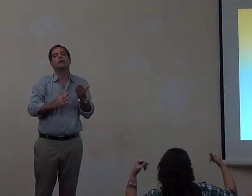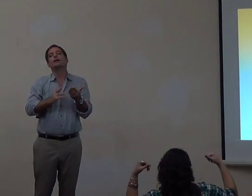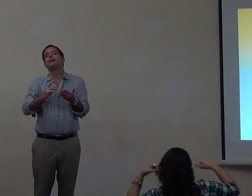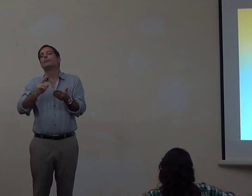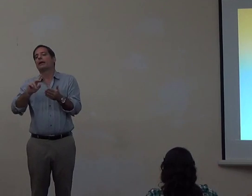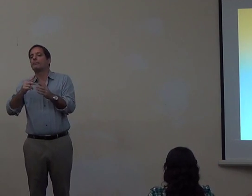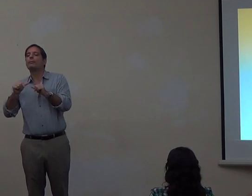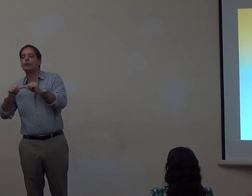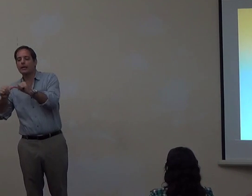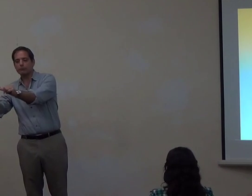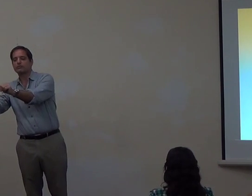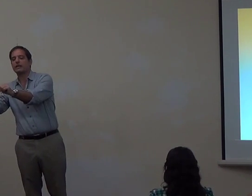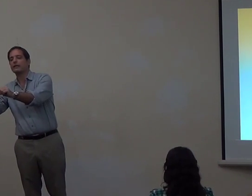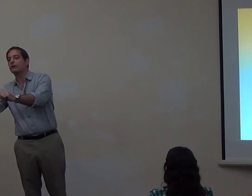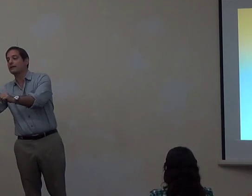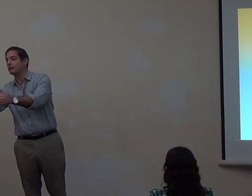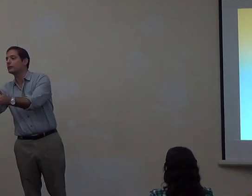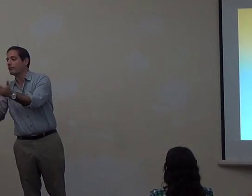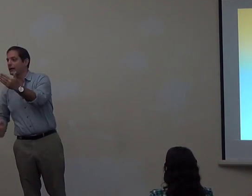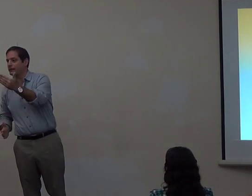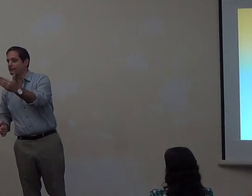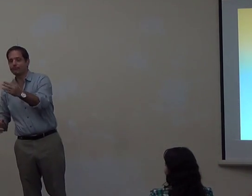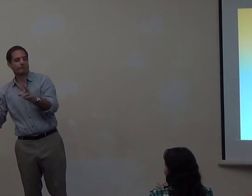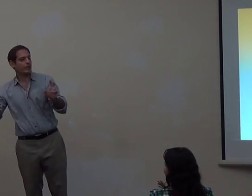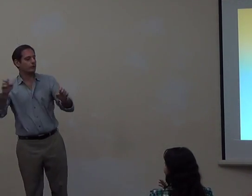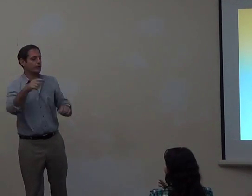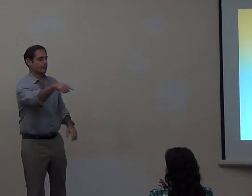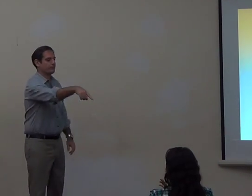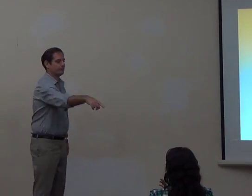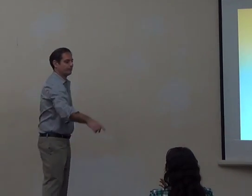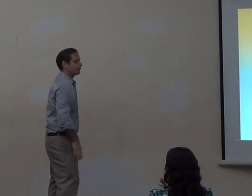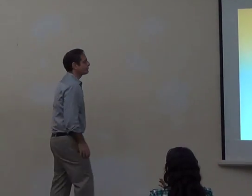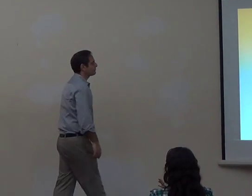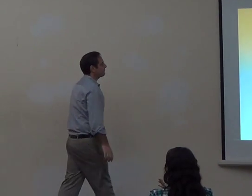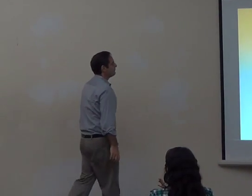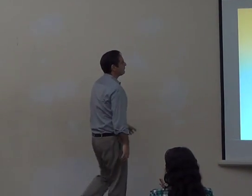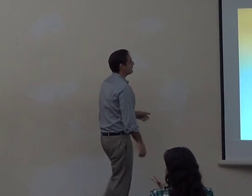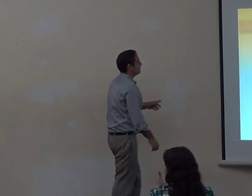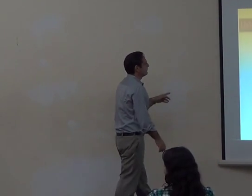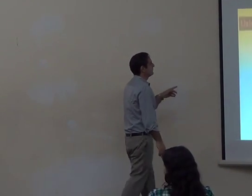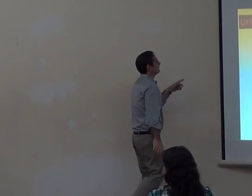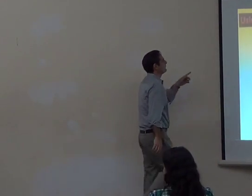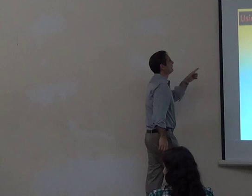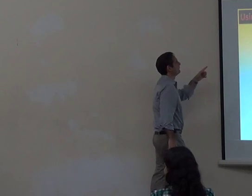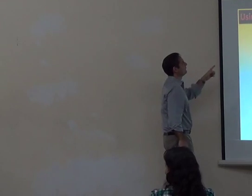parte para después poder seguir con la segunda parte. Permítanme.